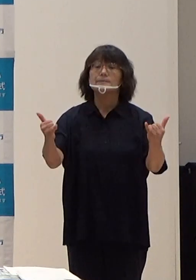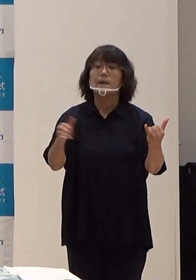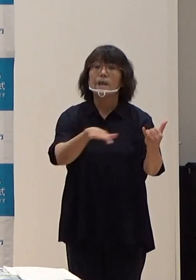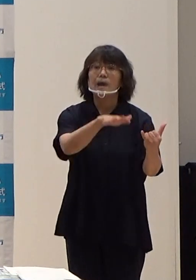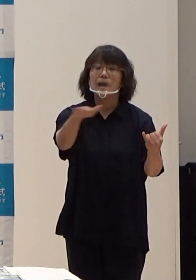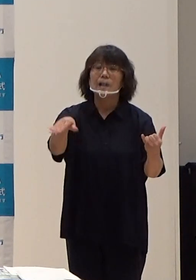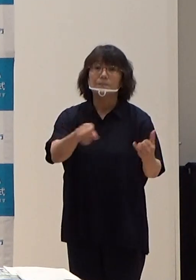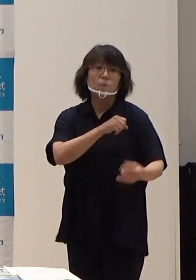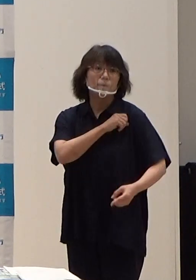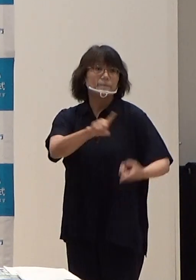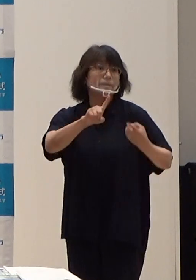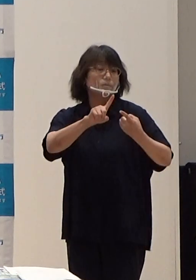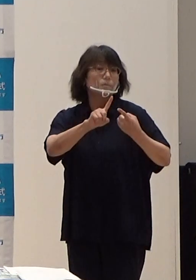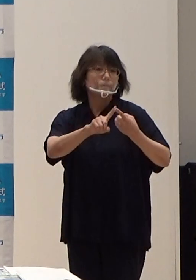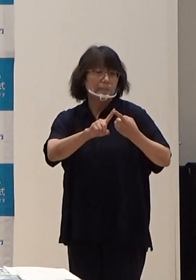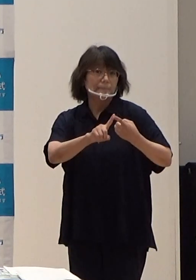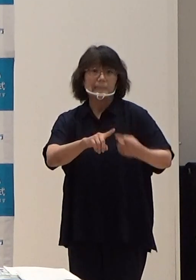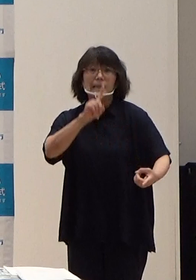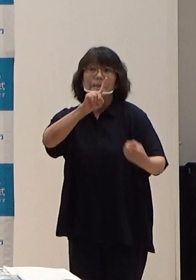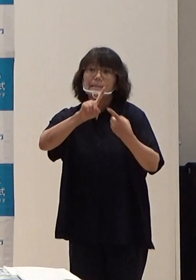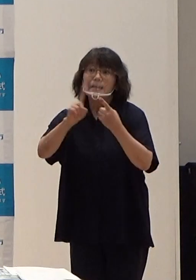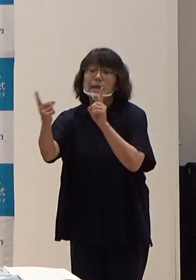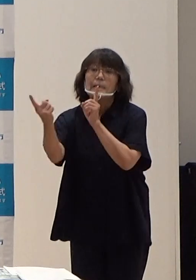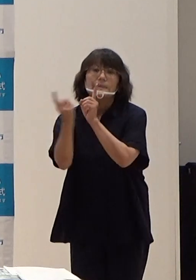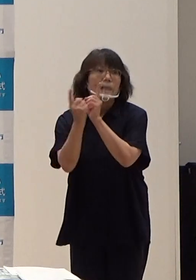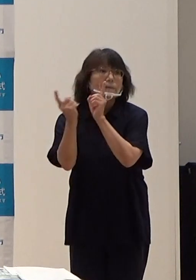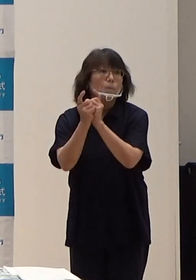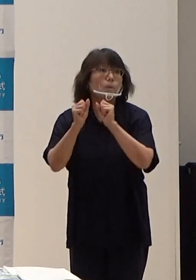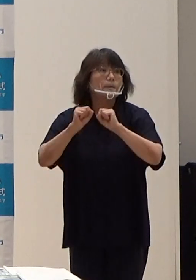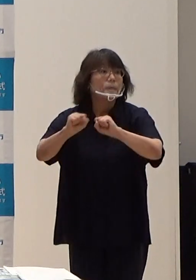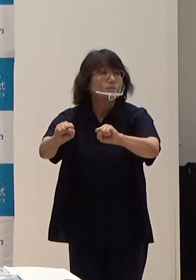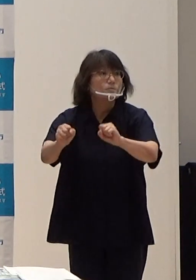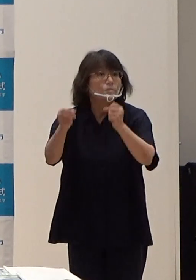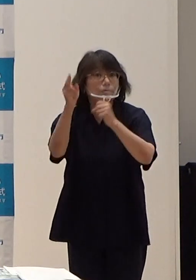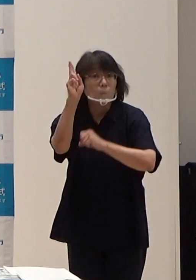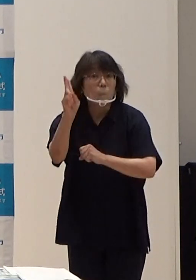積極的に対応していただけるように、改めて、